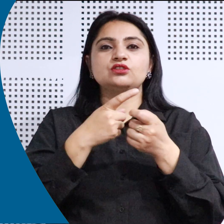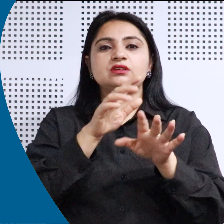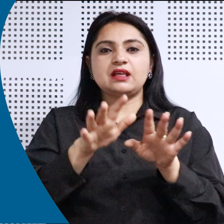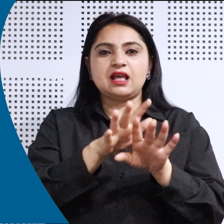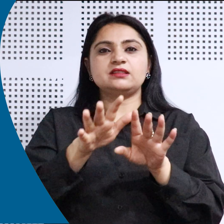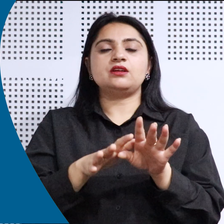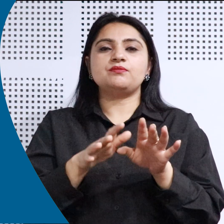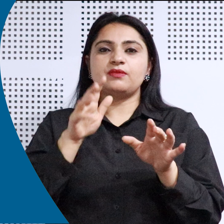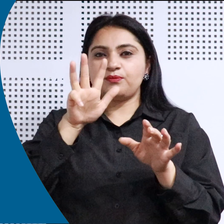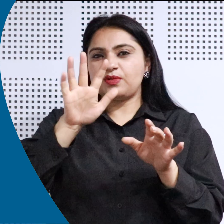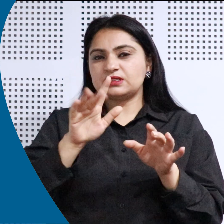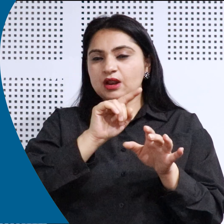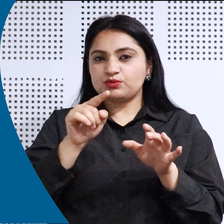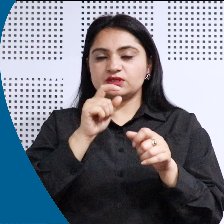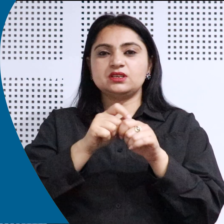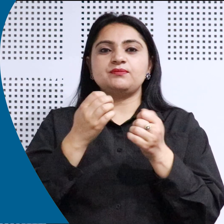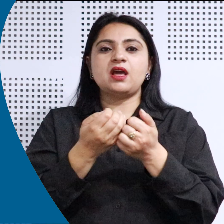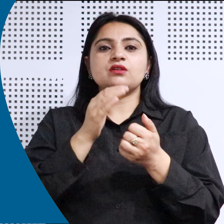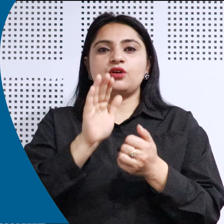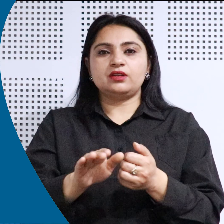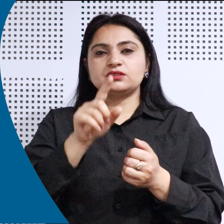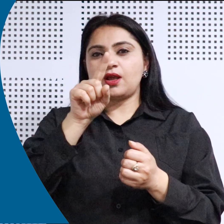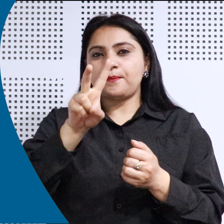निर्माण गरेको अवस्था रहेको छ। 12औं